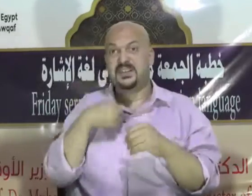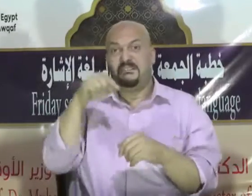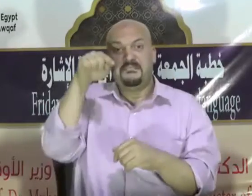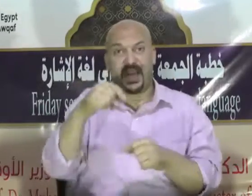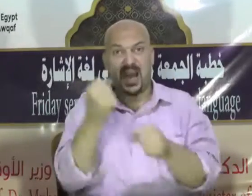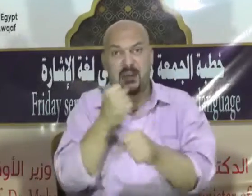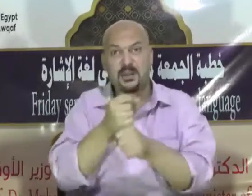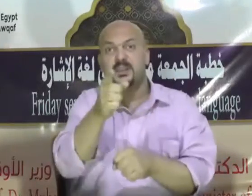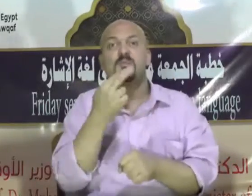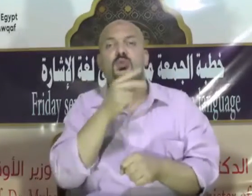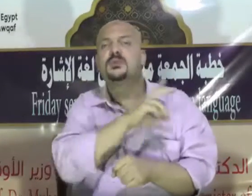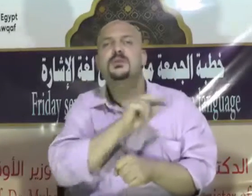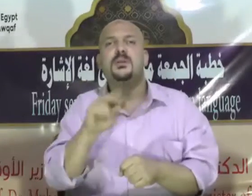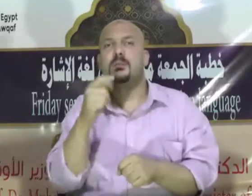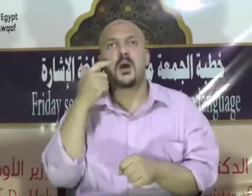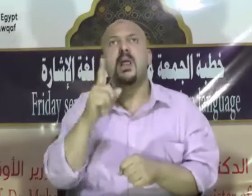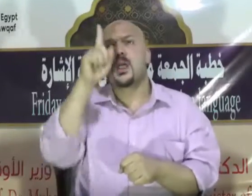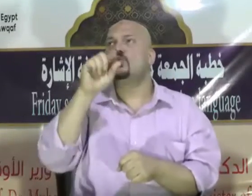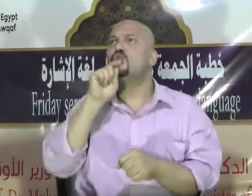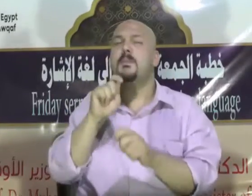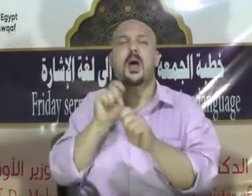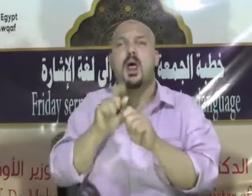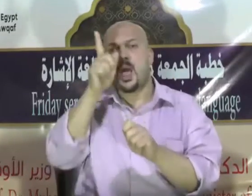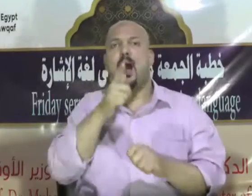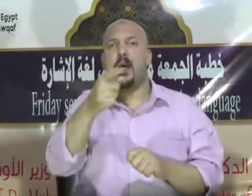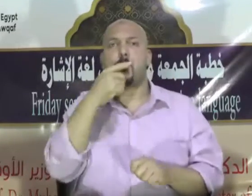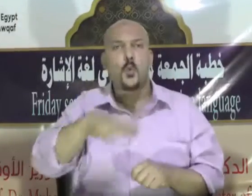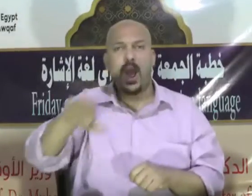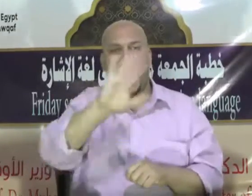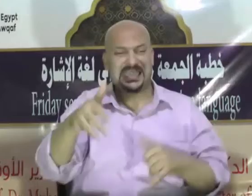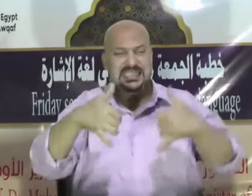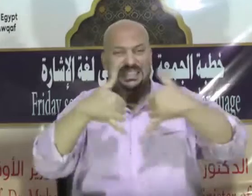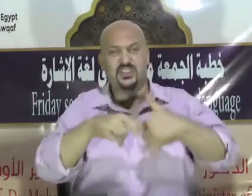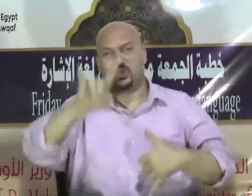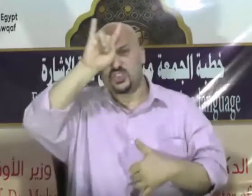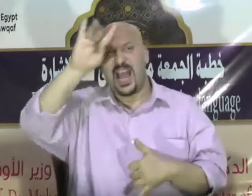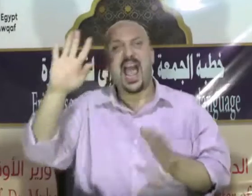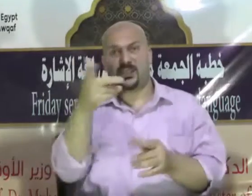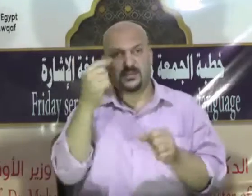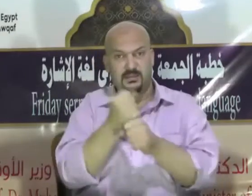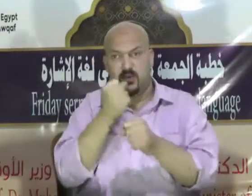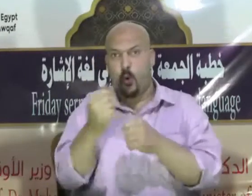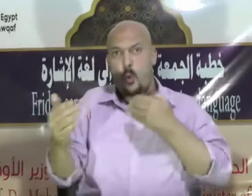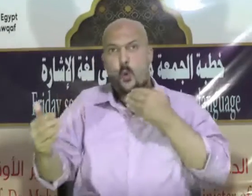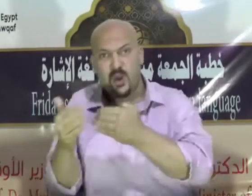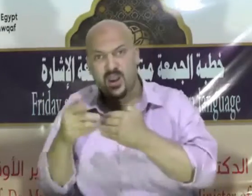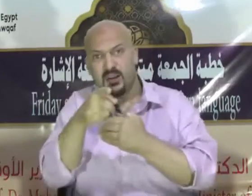الزنا إنه كان فاحشة وساء سبيلا، ويقول